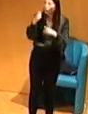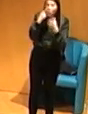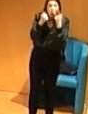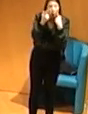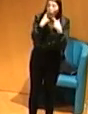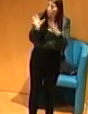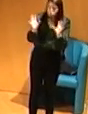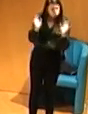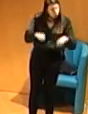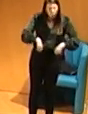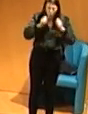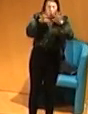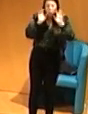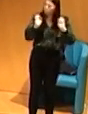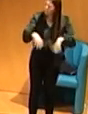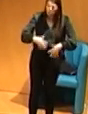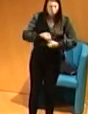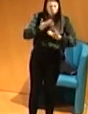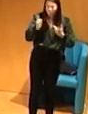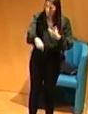voilà. On va pas retenir.